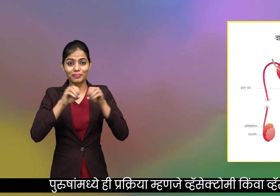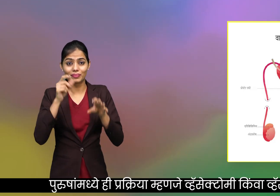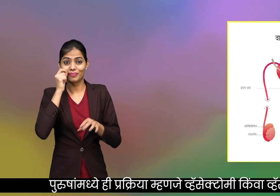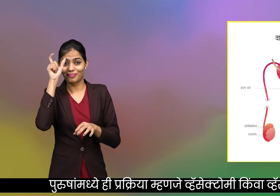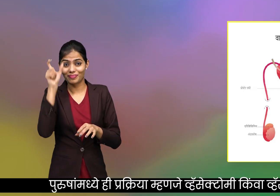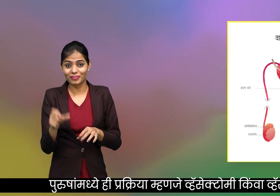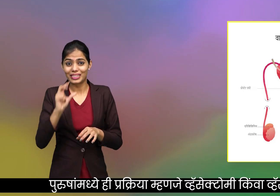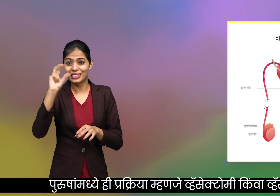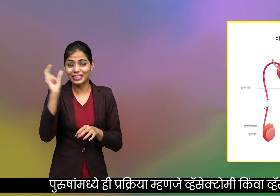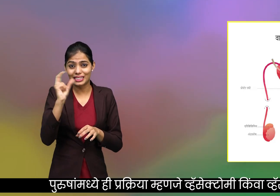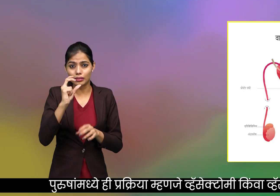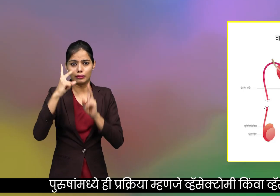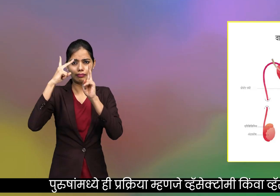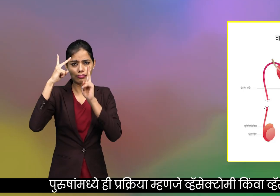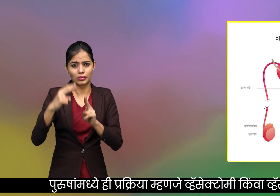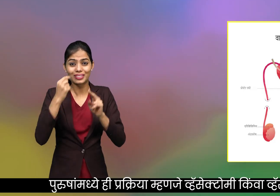पुरुषांमध्ये ही प्रक्रिया म्हणजे